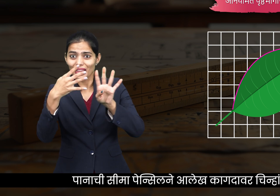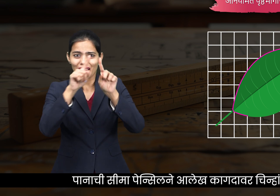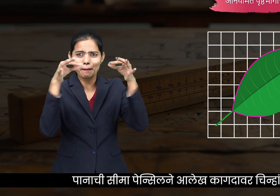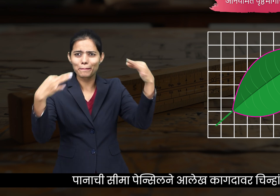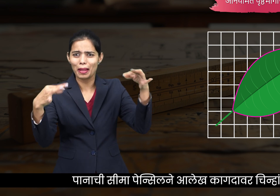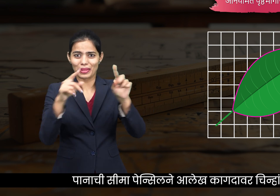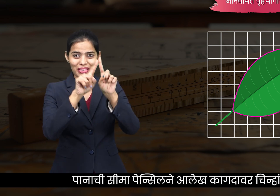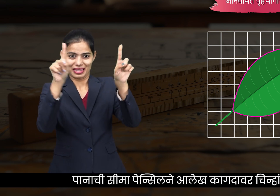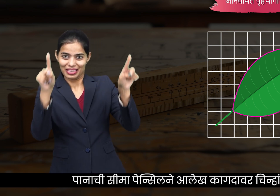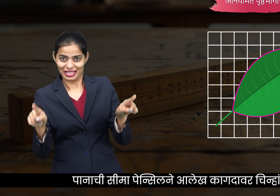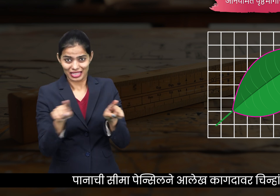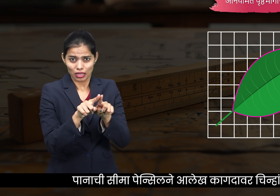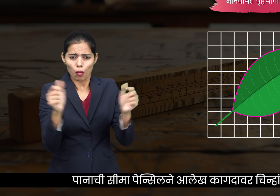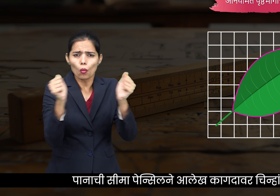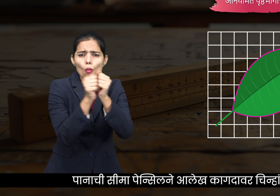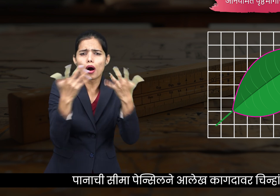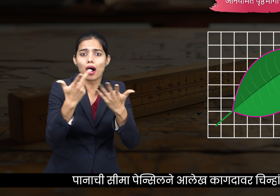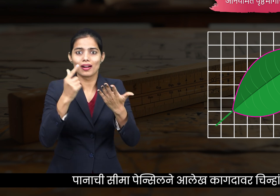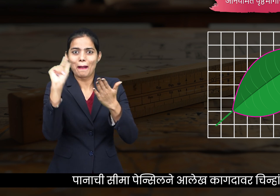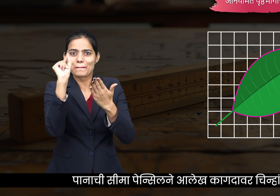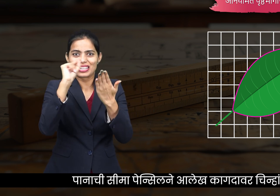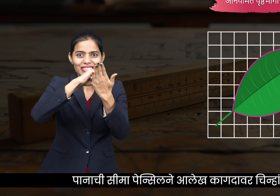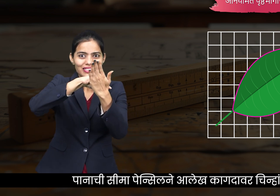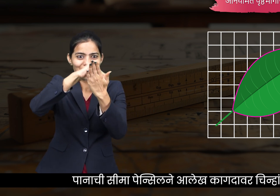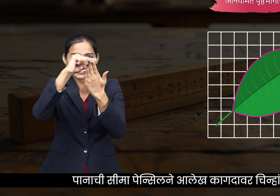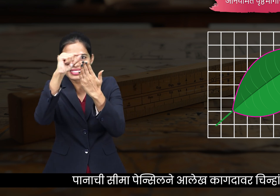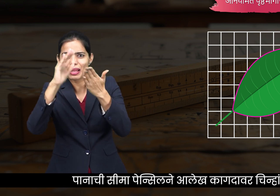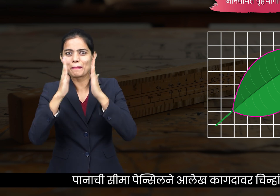पानाची सीमा पेन्सिलने आलेख कागदावर चिन्हांकित करा.